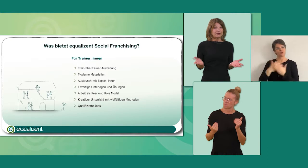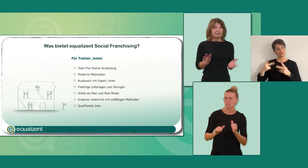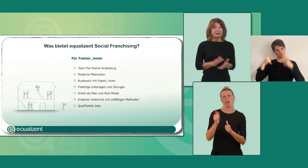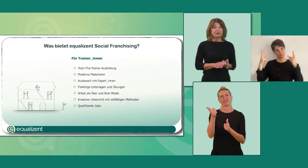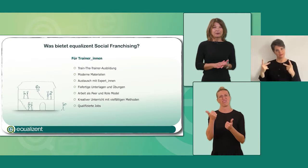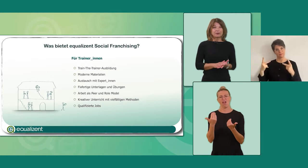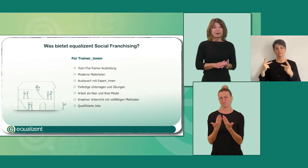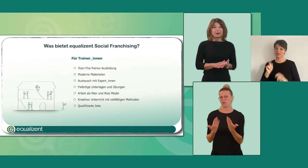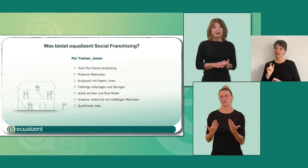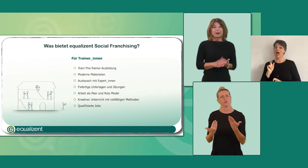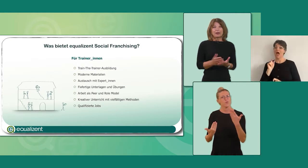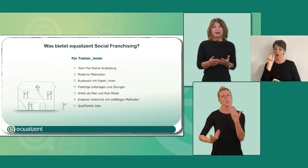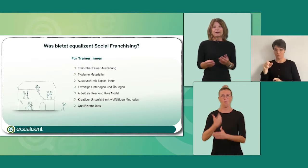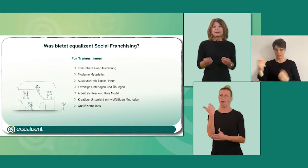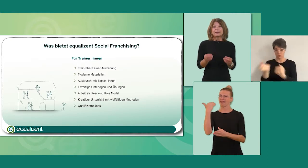Train-the-Trainer-Ausbildungskonzept.